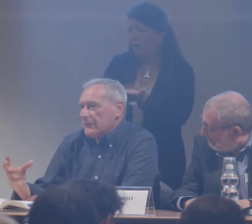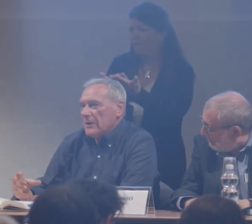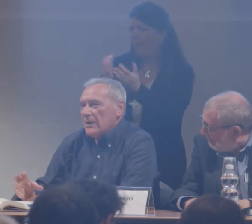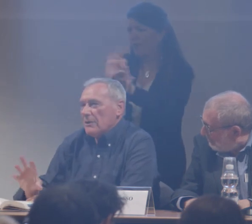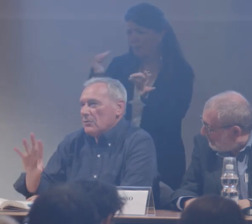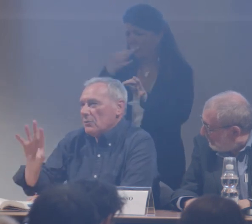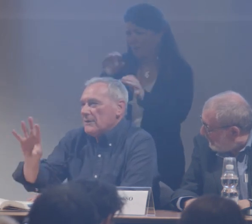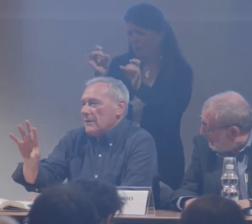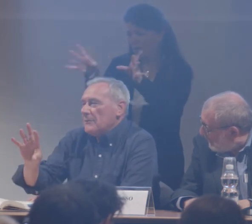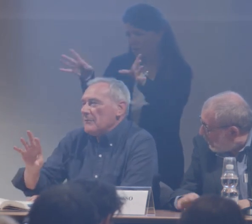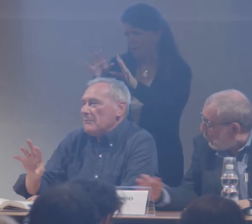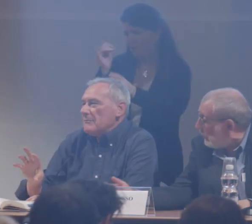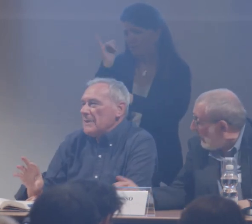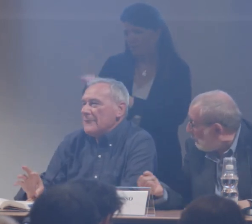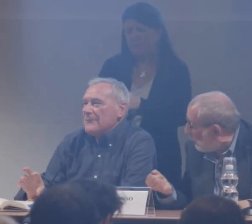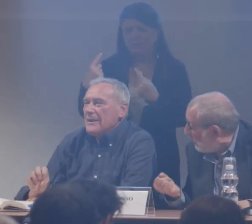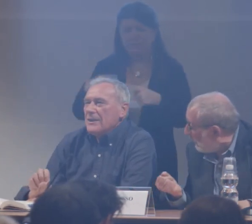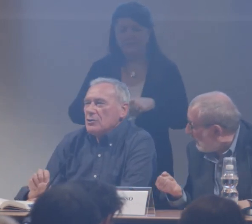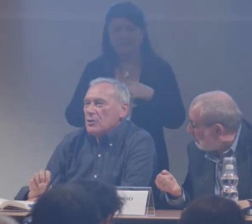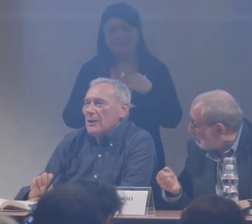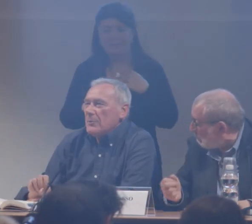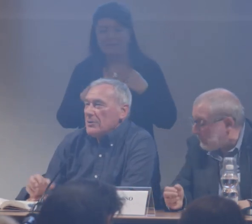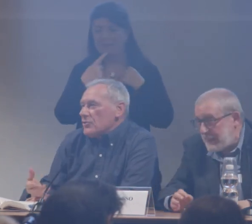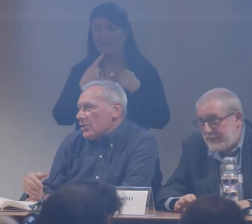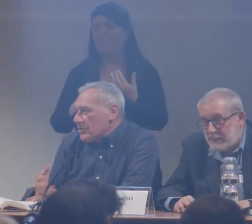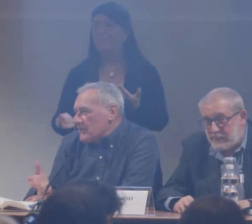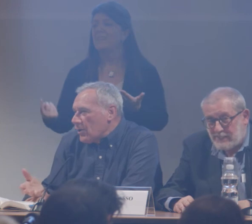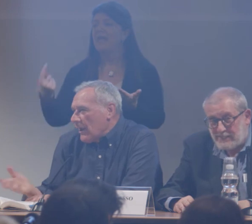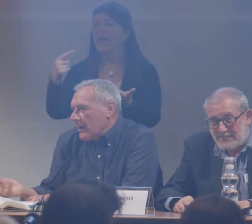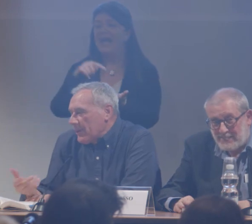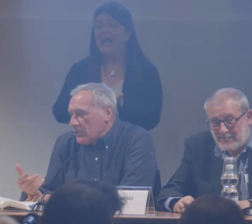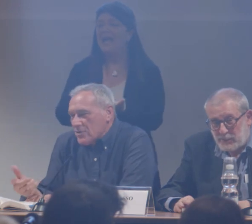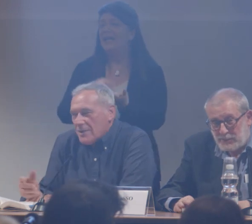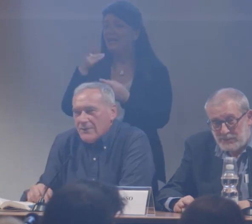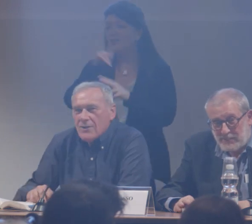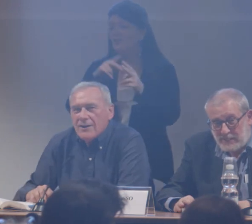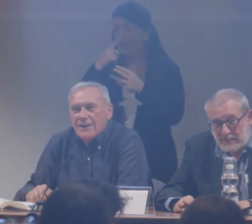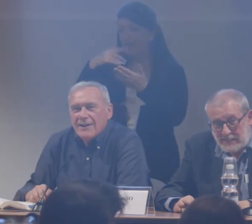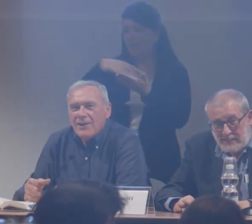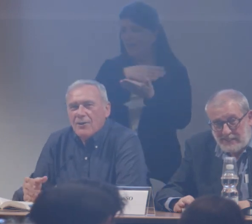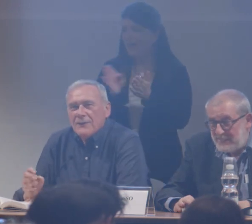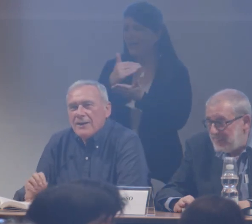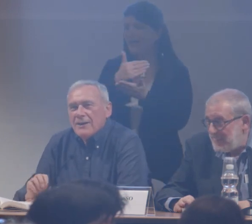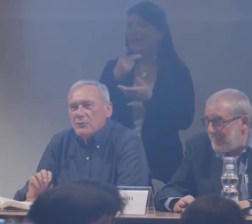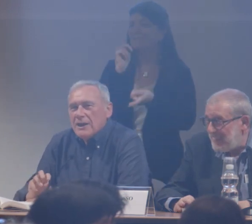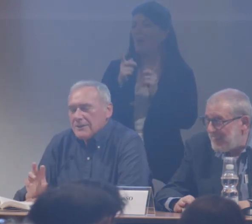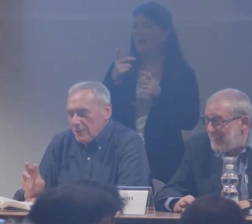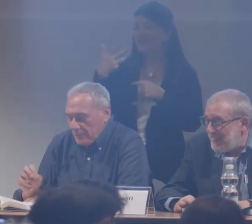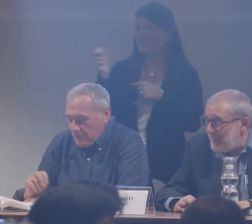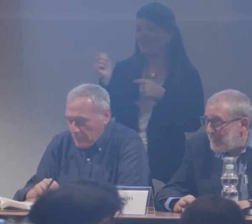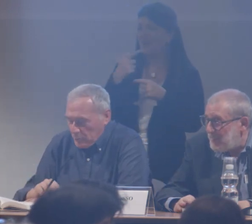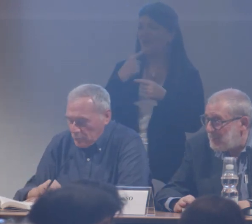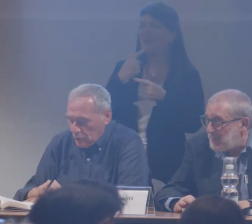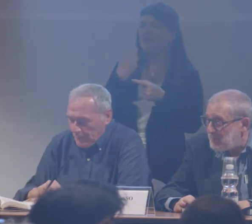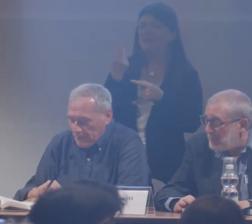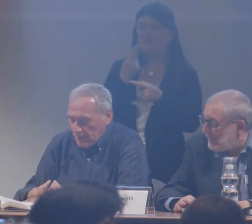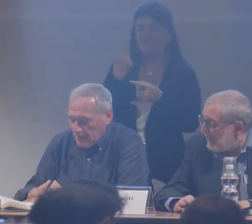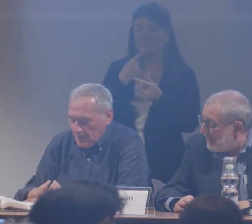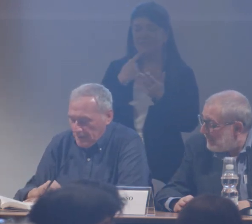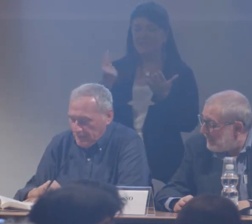questo, io questa... Torno alla politica. Io cerco di svicolare, ma non ci riesco. No, un altro